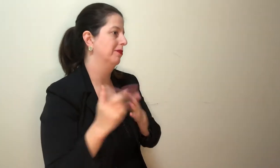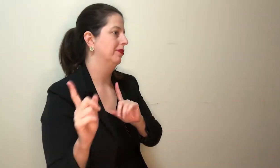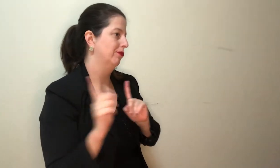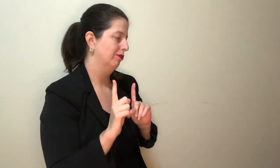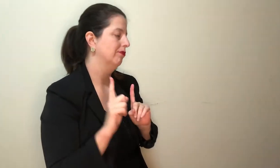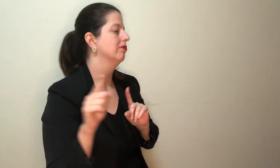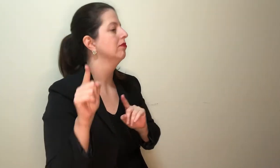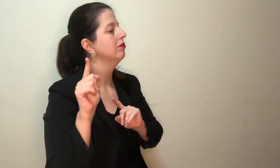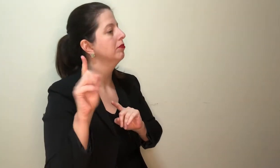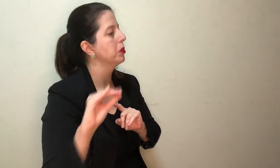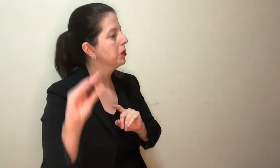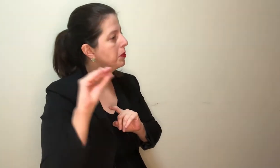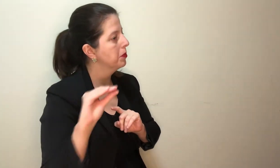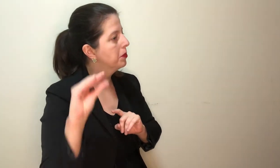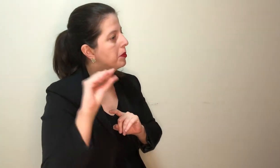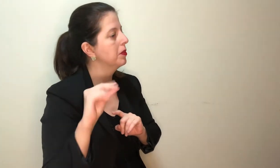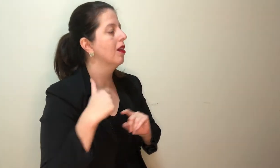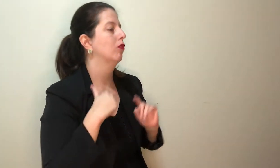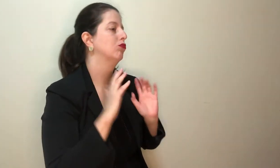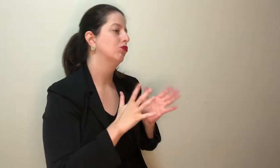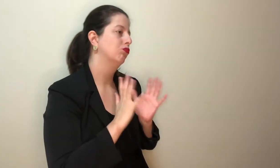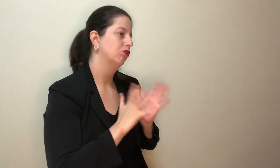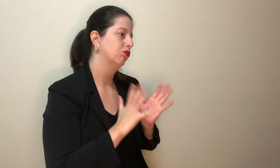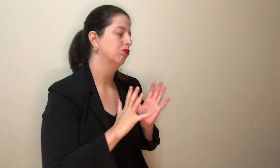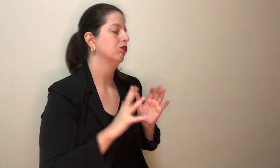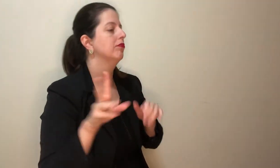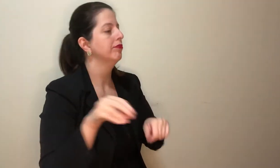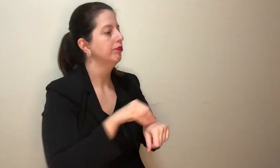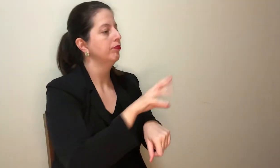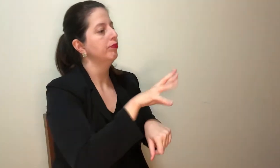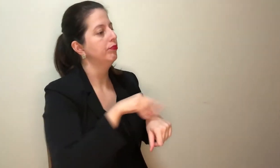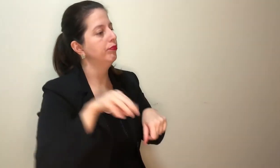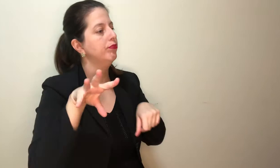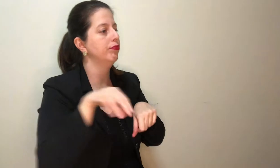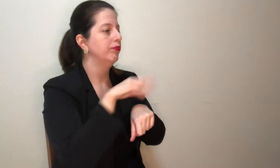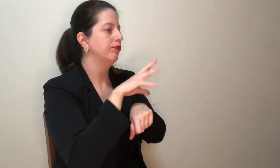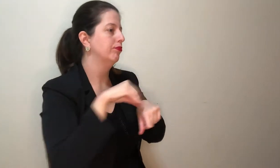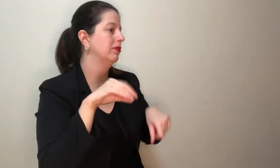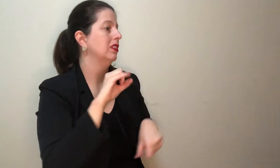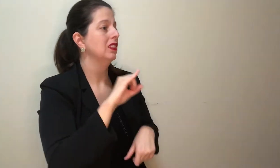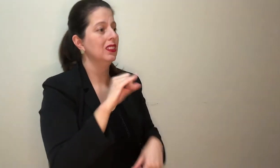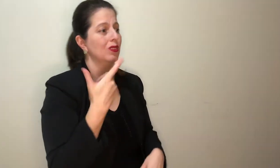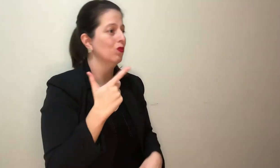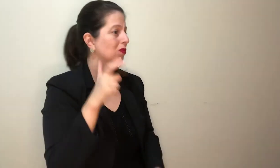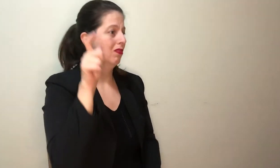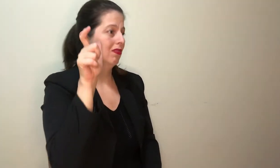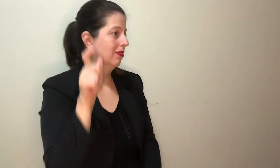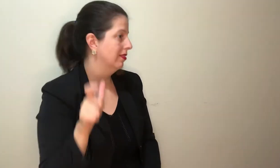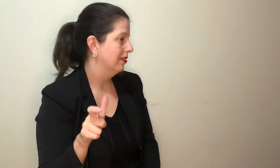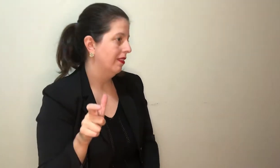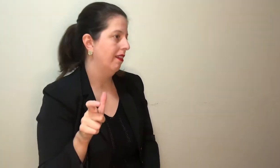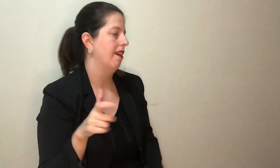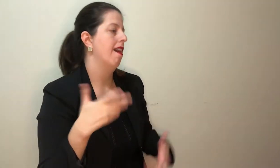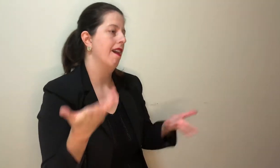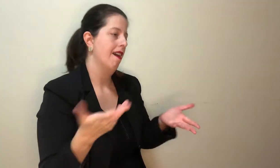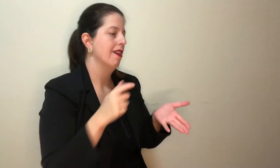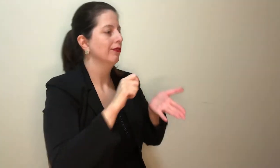lado um intérprete, ora falando, ora sinalizando. Se não tem intérprete, eu vou